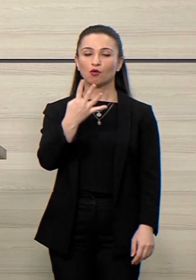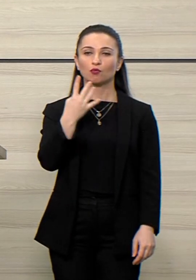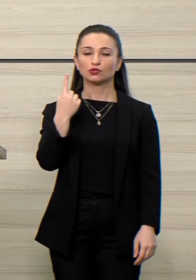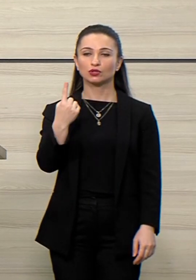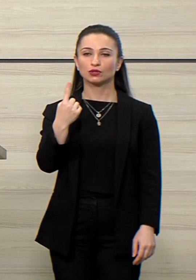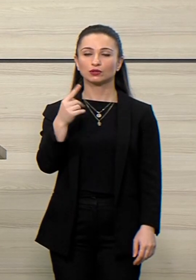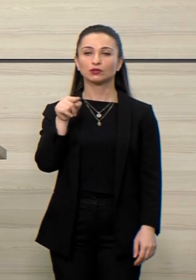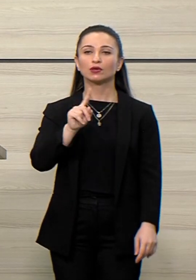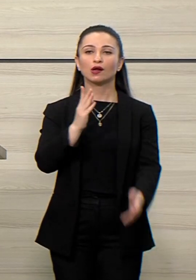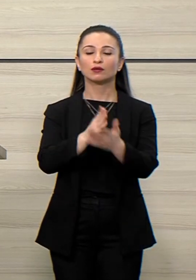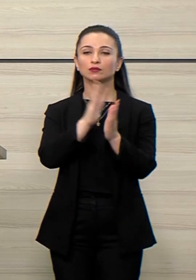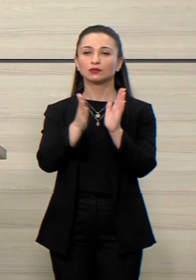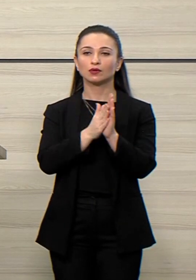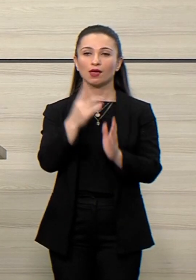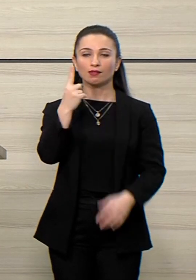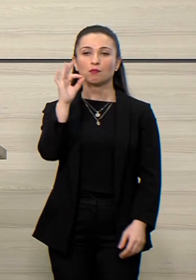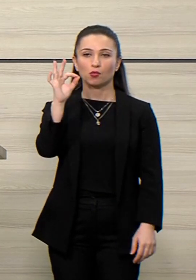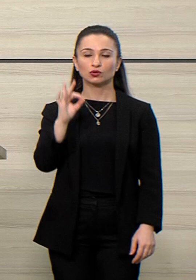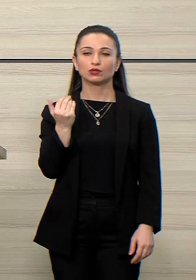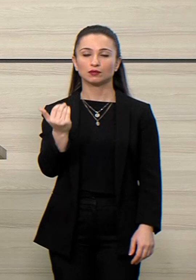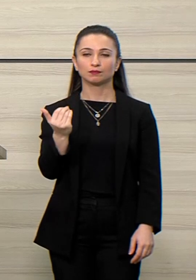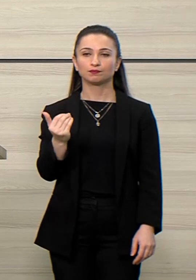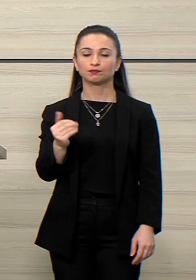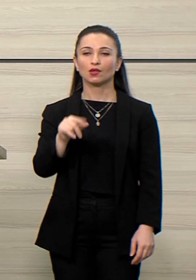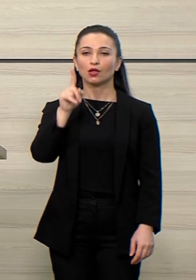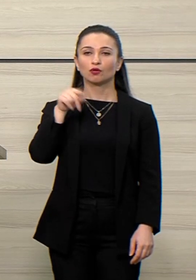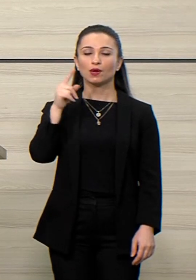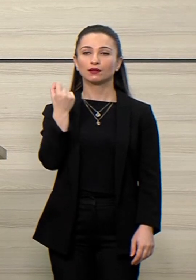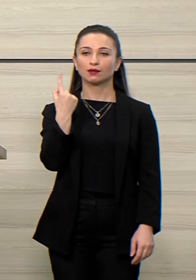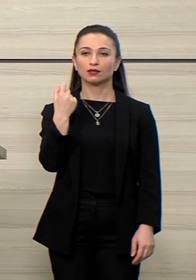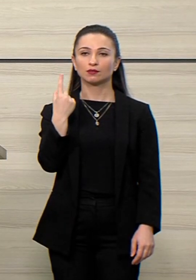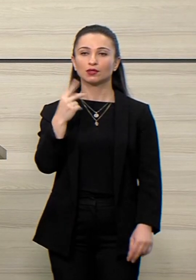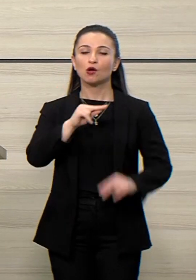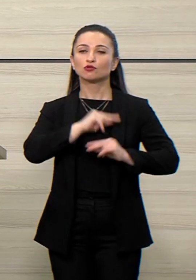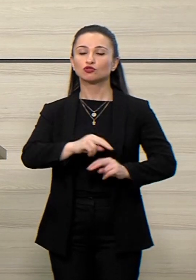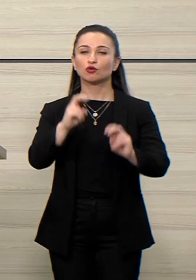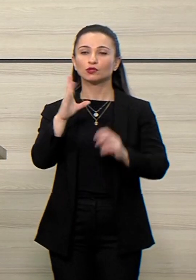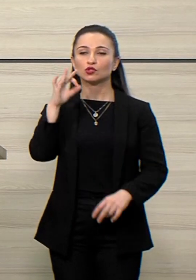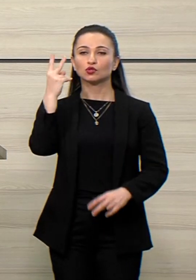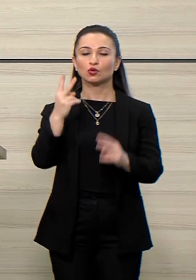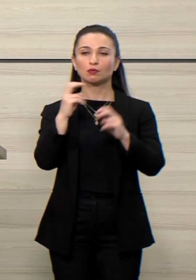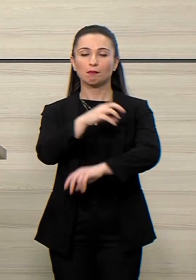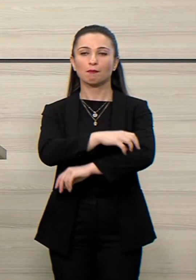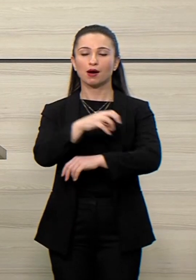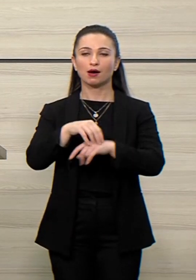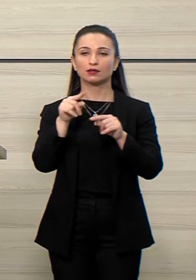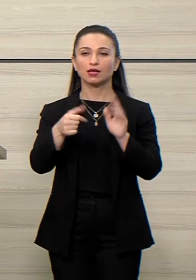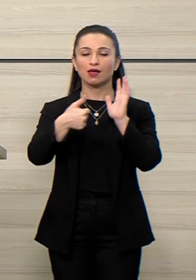18041, რამაც შეადგინა 1%. ნომერი 11 შრომელთა სოციალისტური